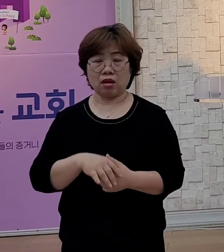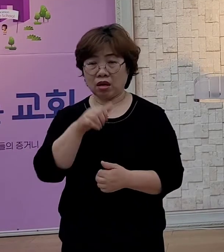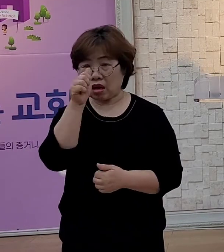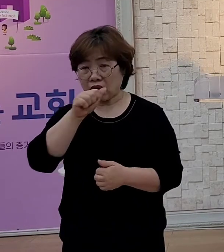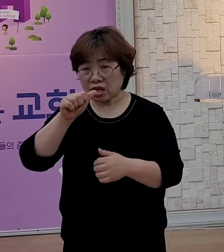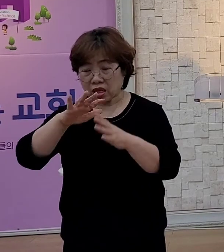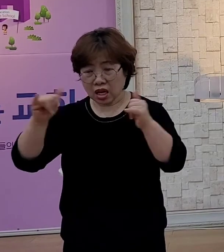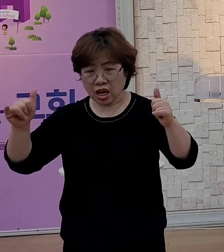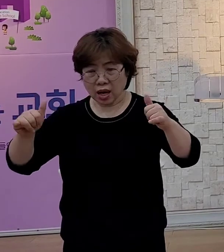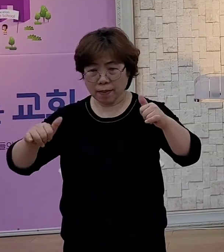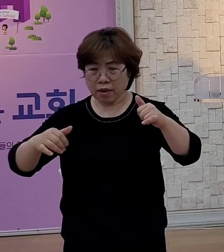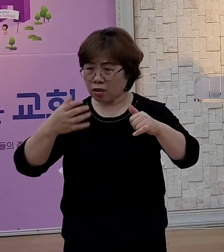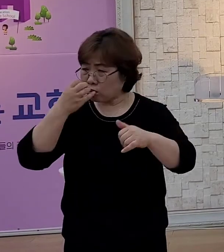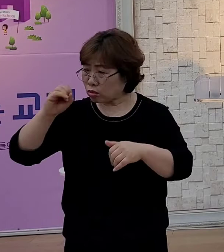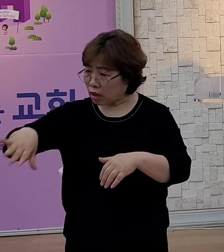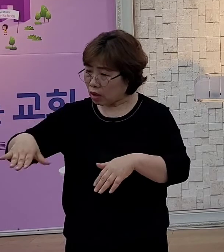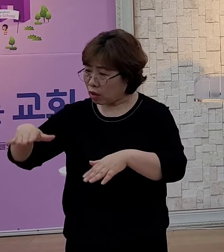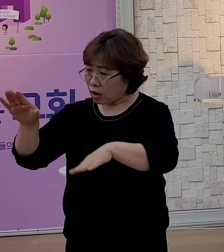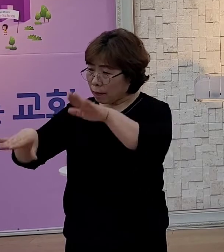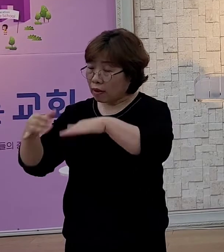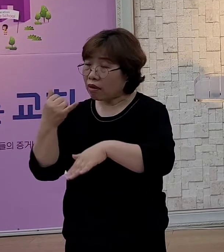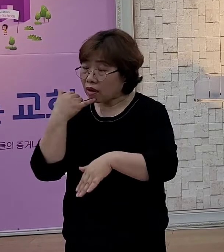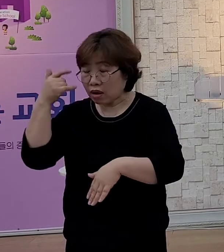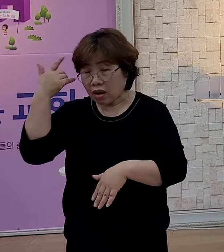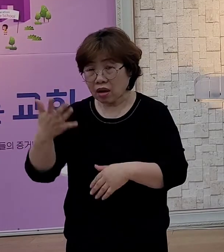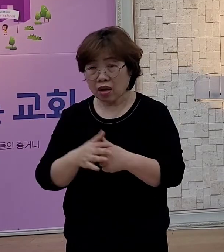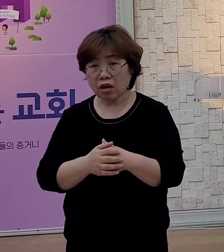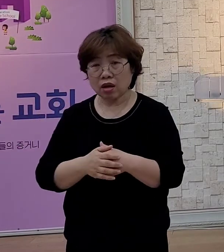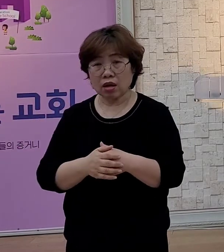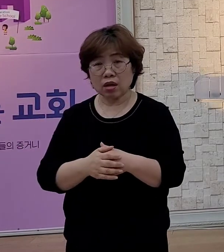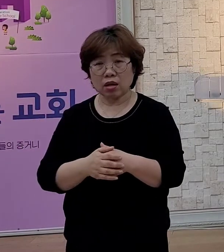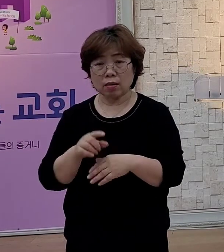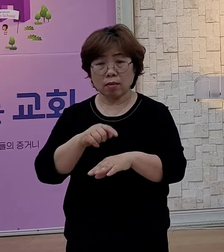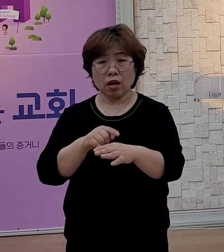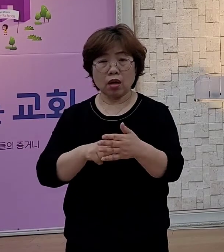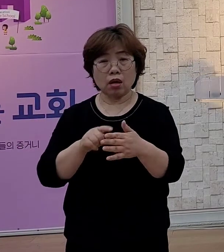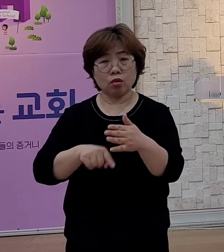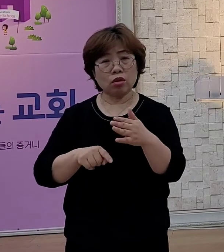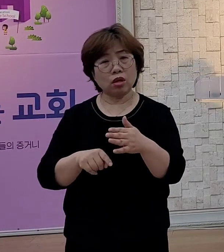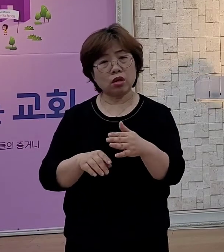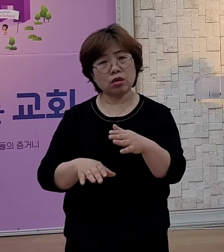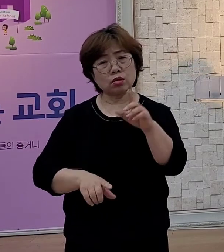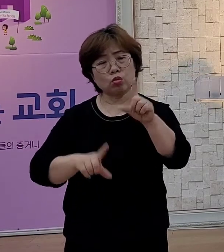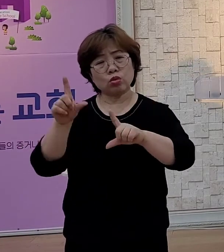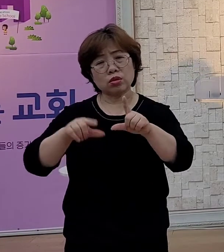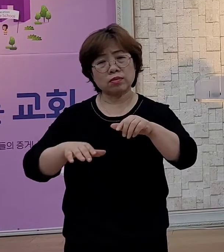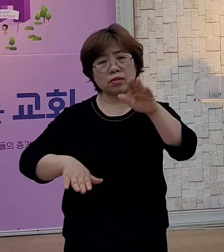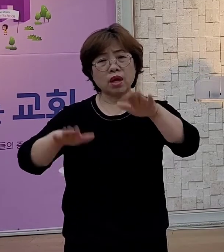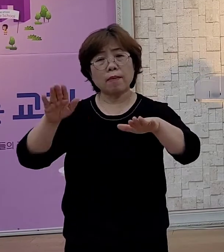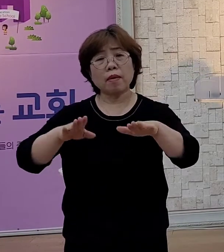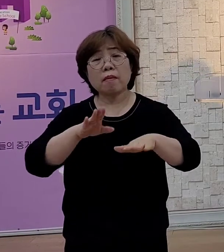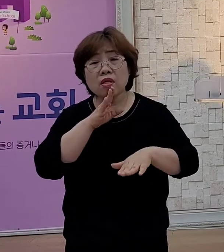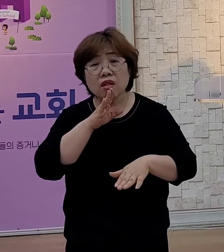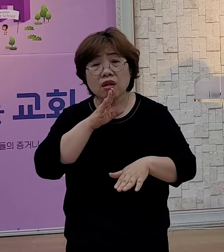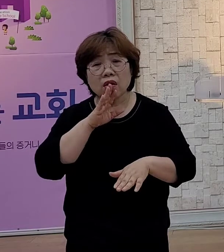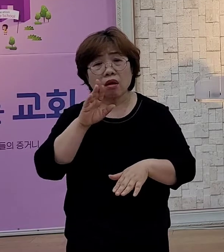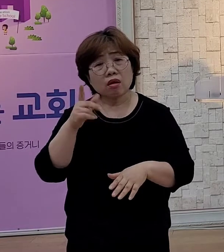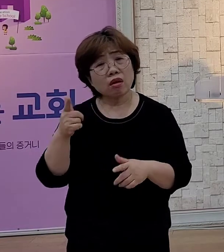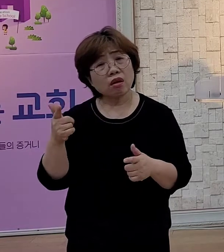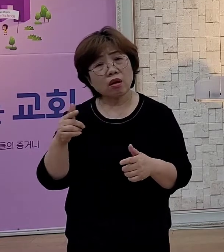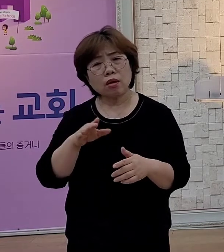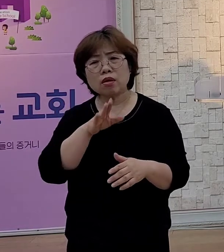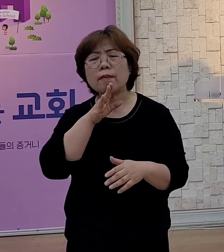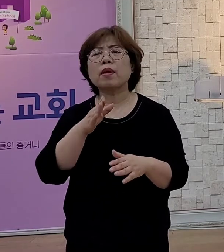차별하고 무시하는 이 인종차별, 이게 차별 맞습니까? 안 맞습니까? 차별 맞죠. 오늘 말씀에 비추어 볼